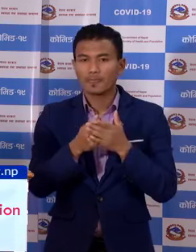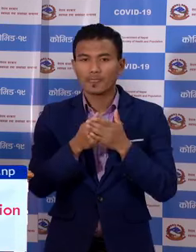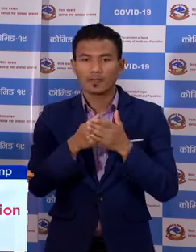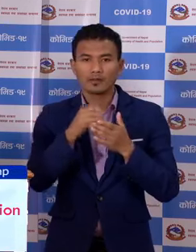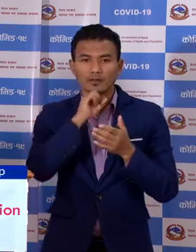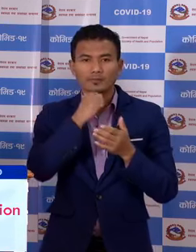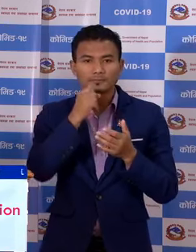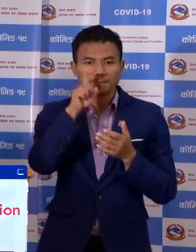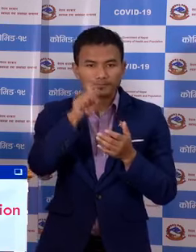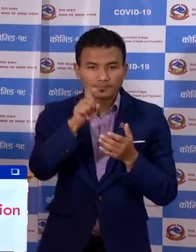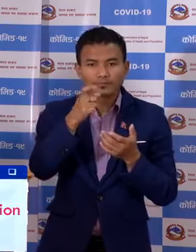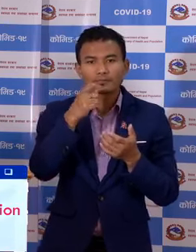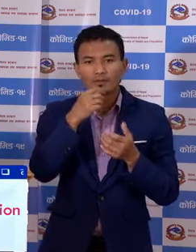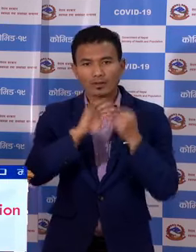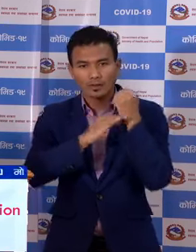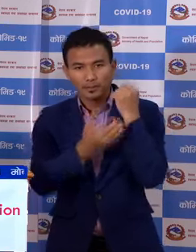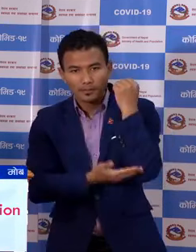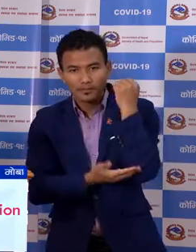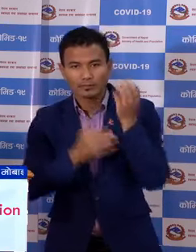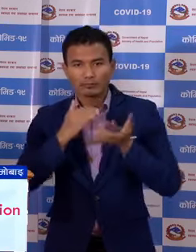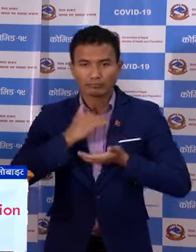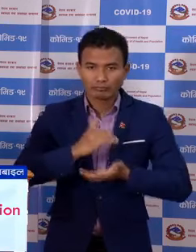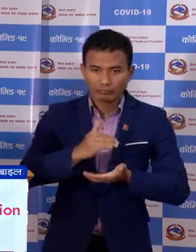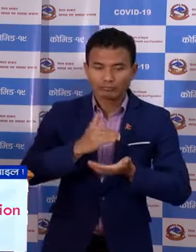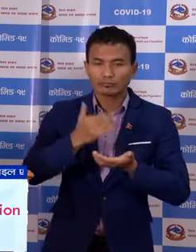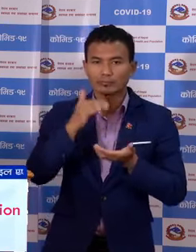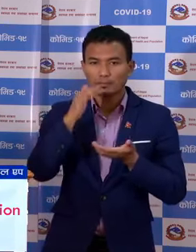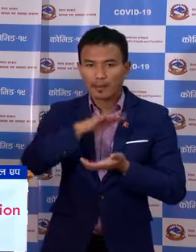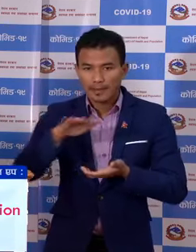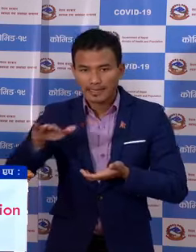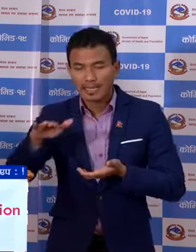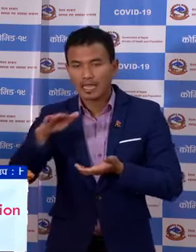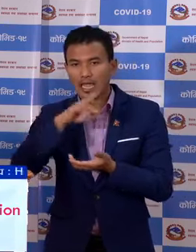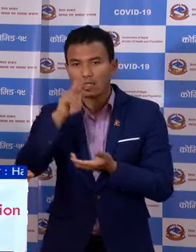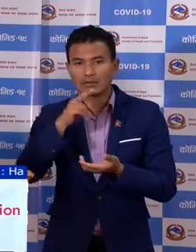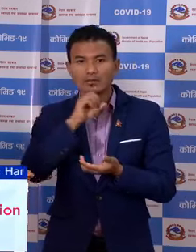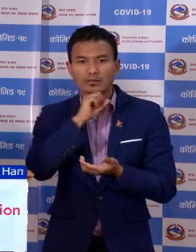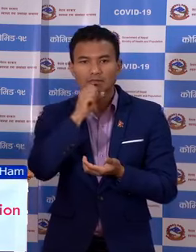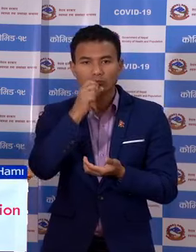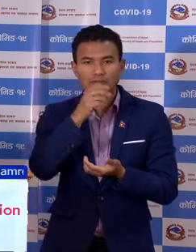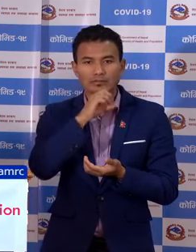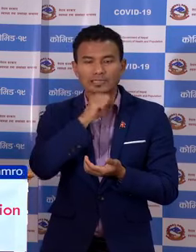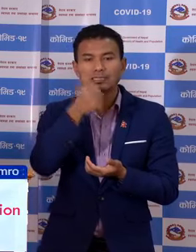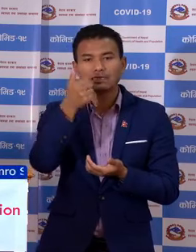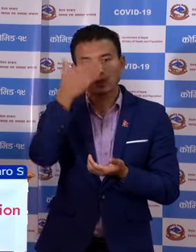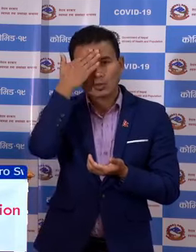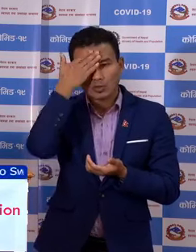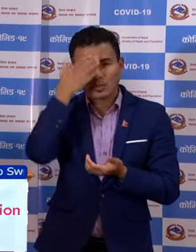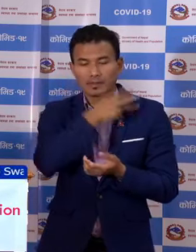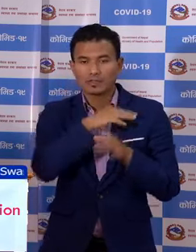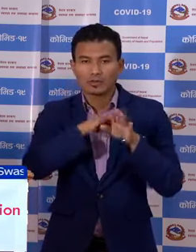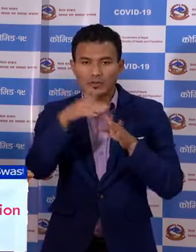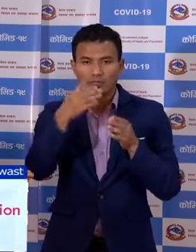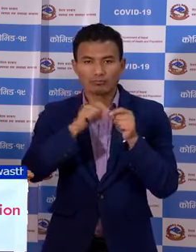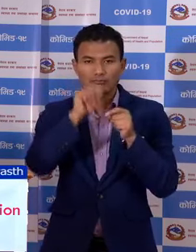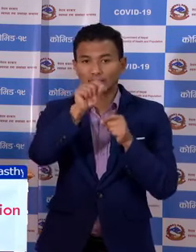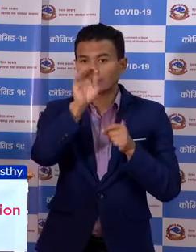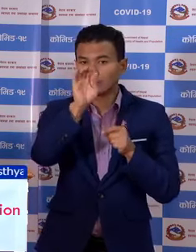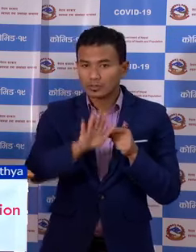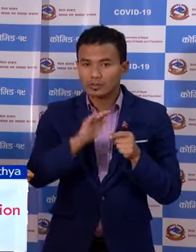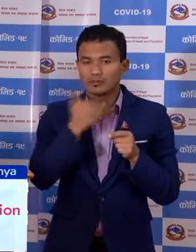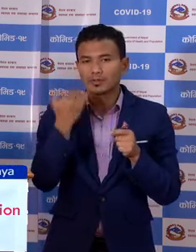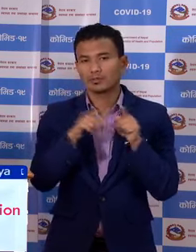ज्येष्ठ नागरिक, गर्भवती, सुत्केरी, बालबालिका तथा दीर्घ रोगीलाई रोग सर्न सक्छ र